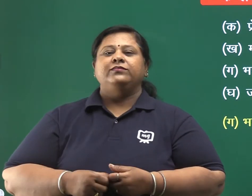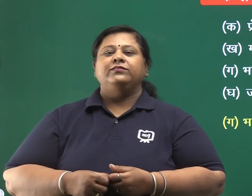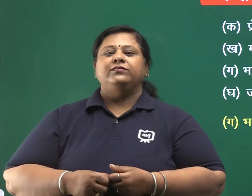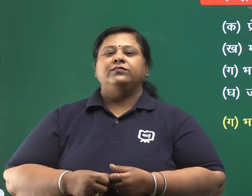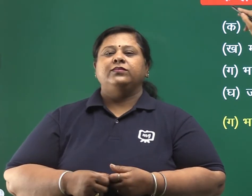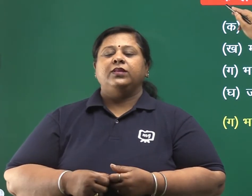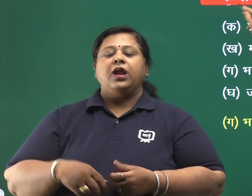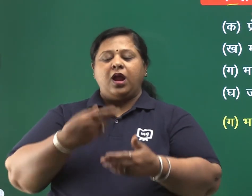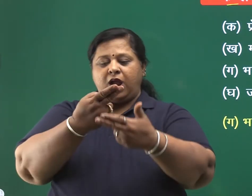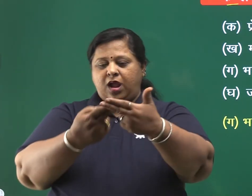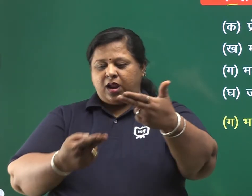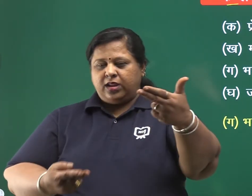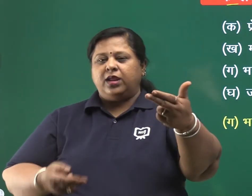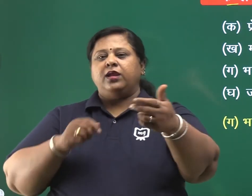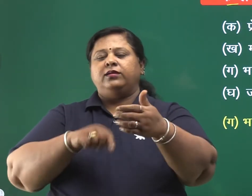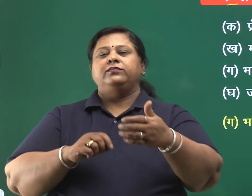कहानी के